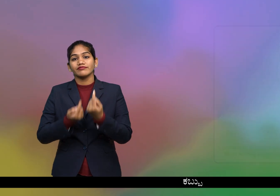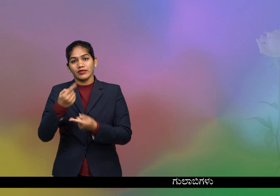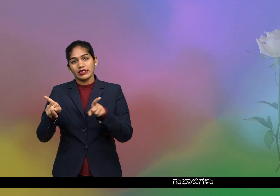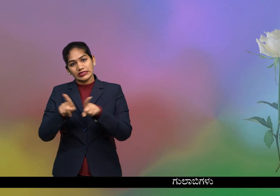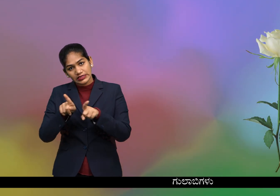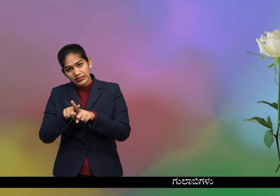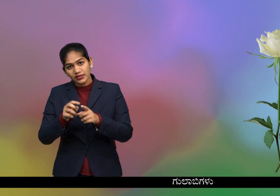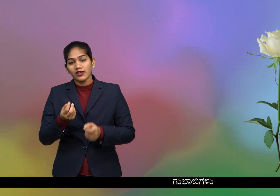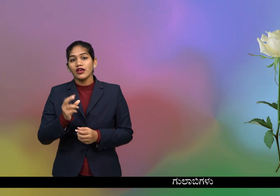ಗುಲಾಬಿಗಳು